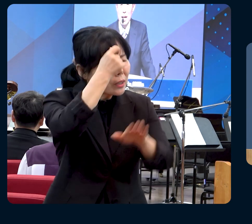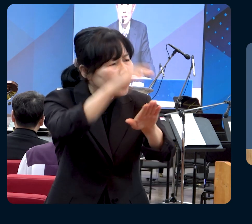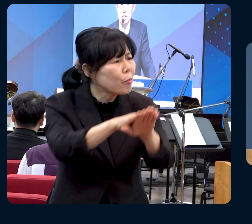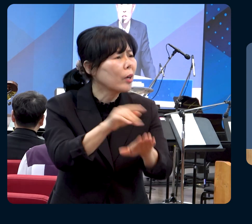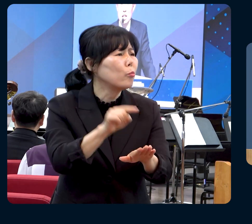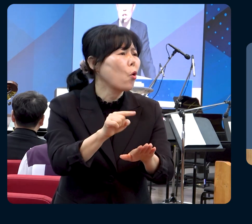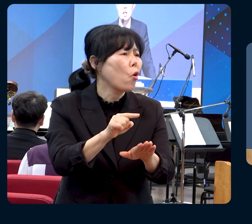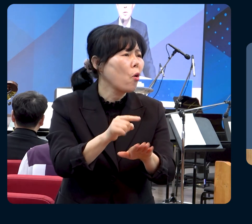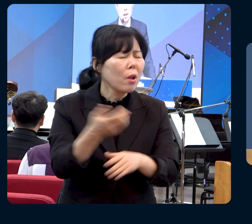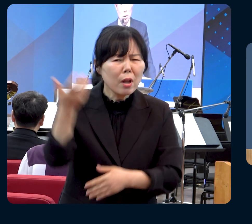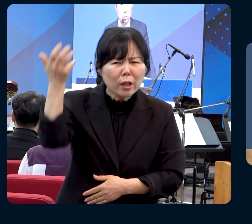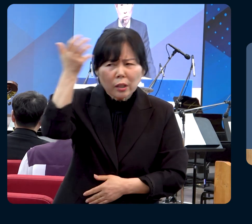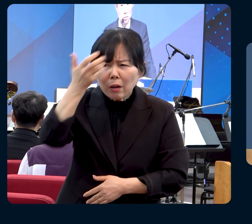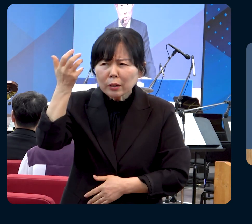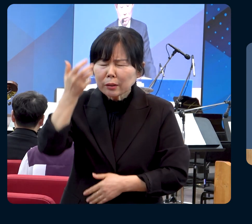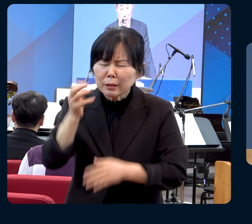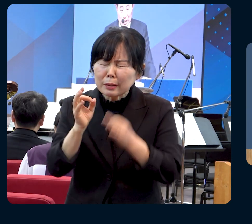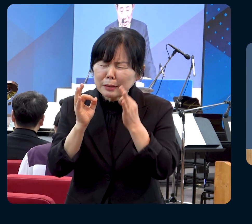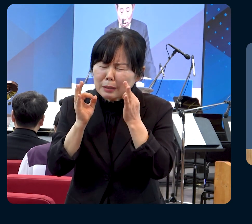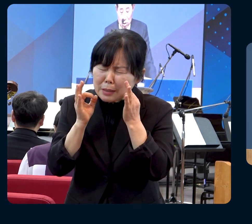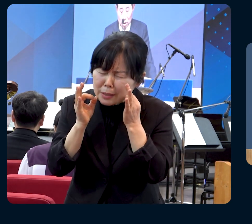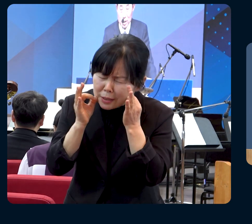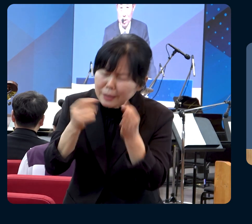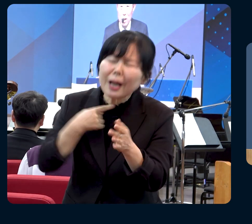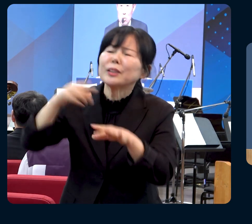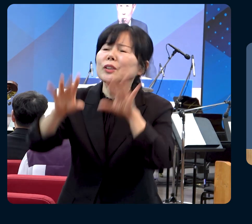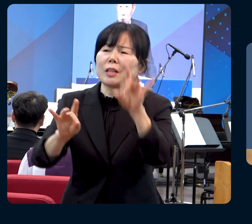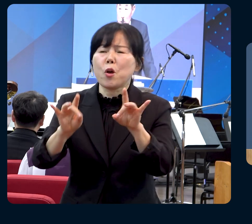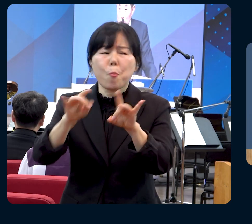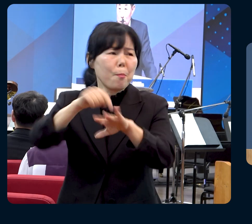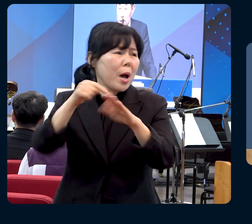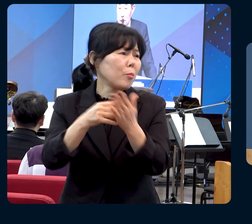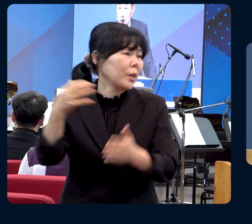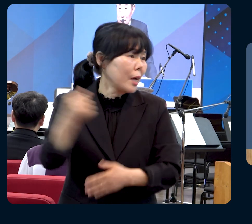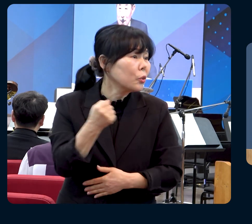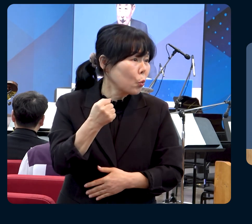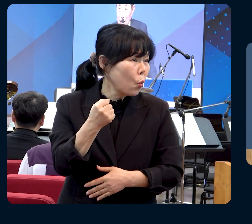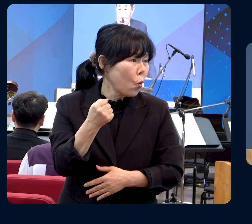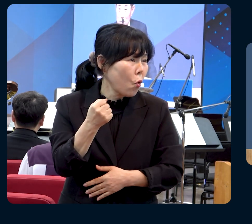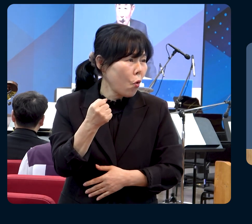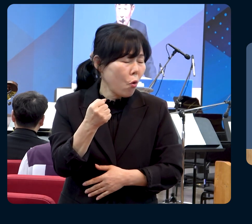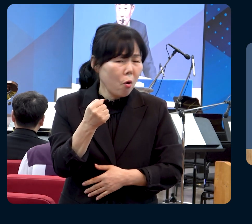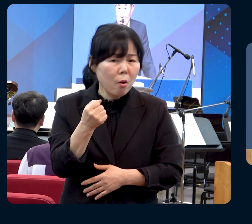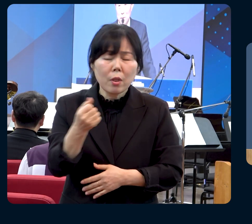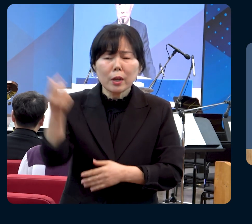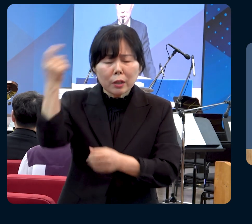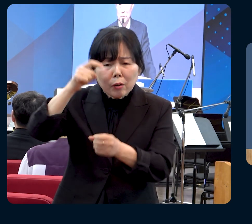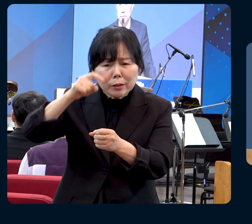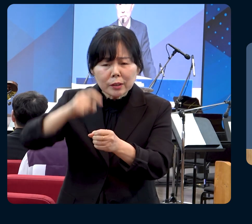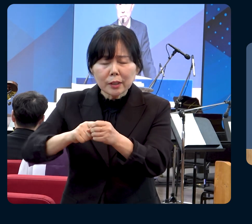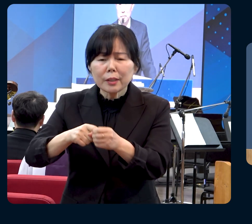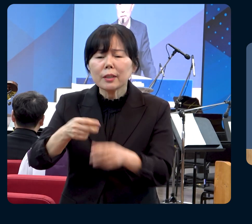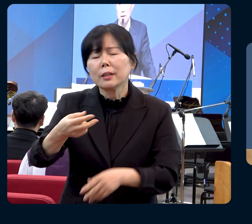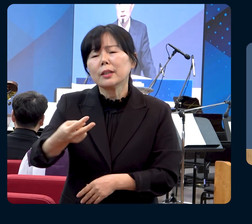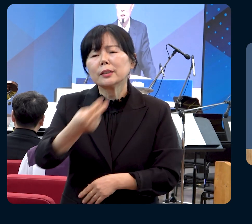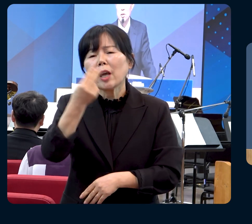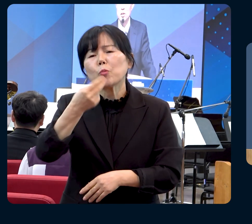영적인 갈증에 직면하고 영적인 생수를 갈망하는 예배입니다.